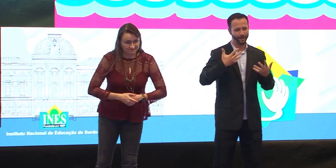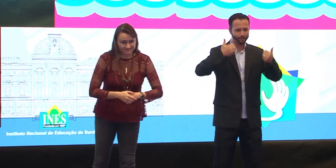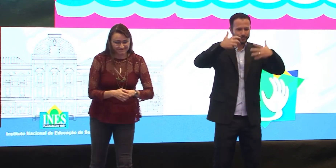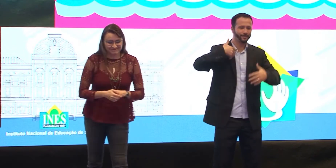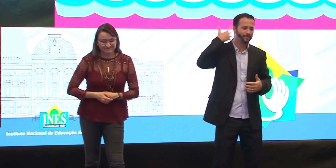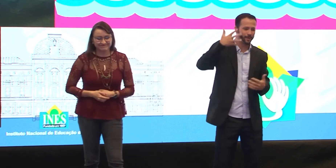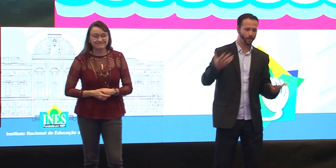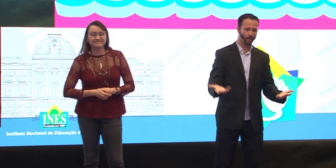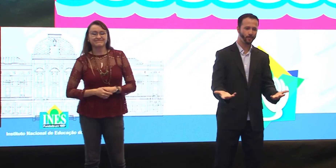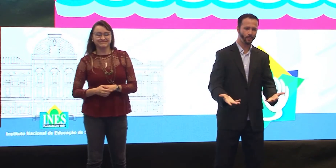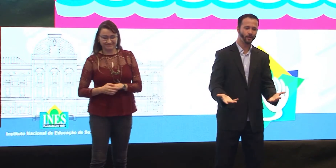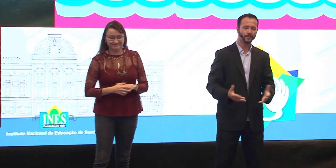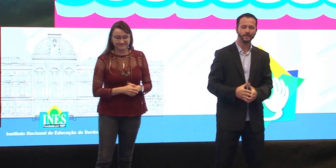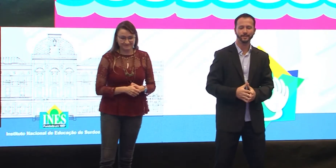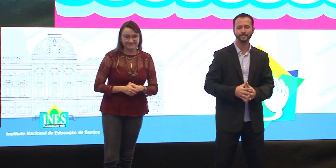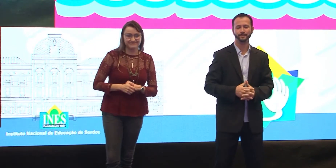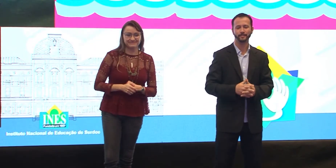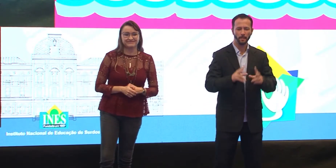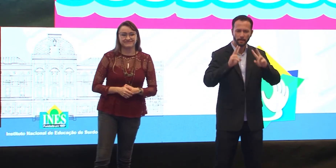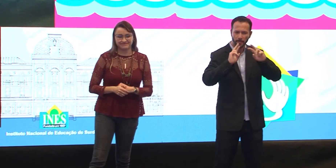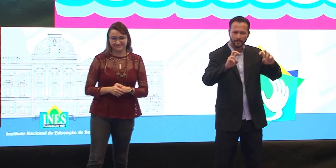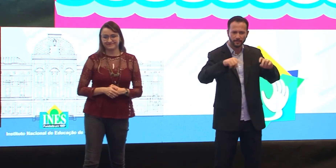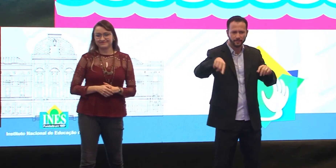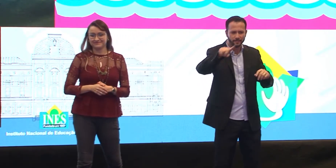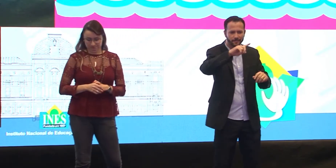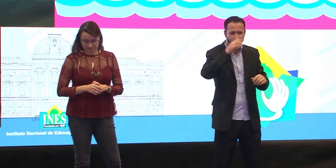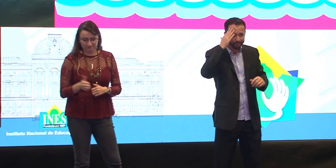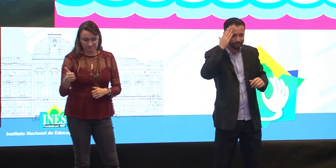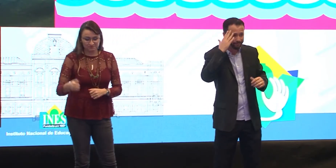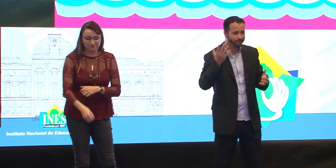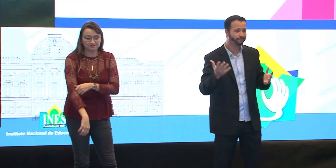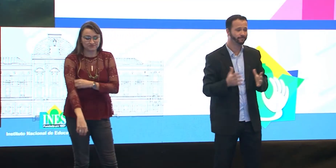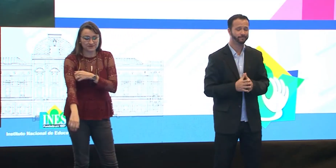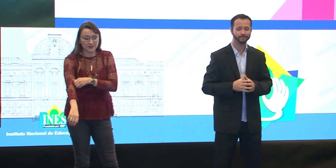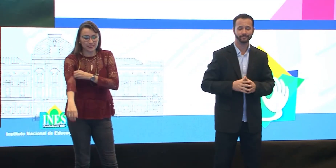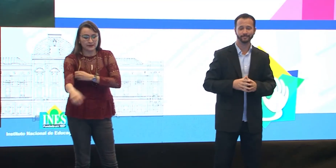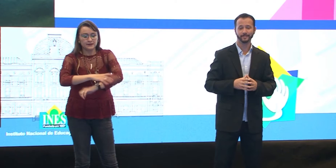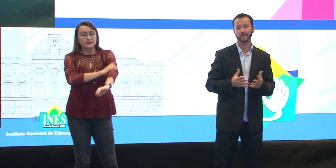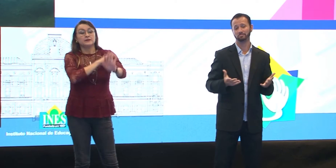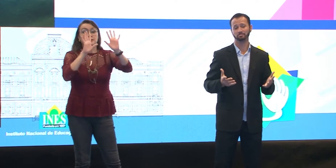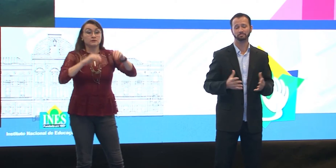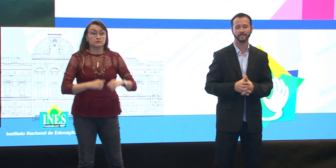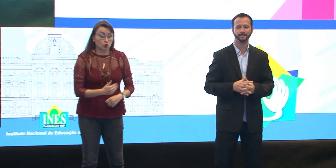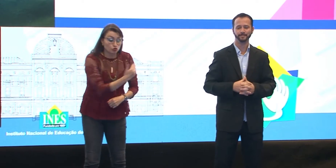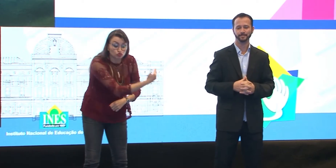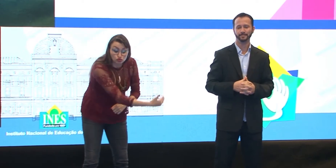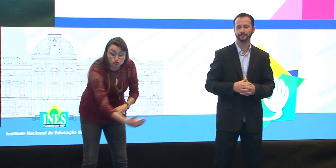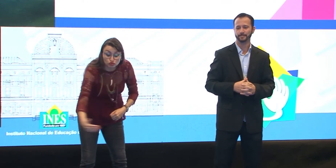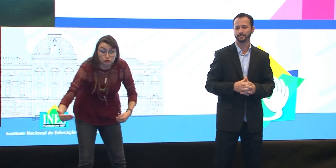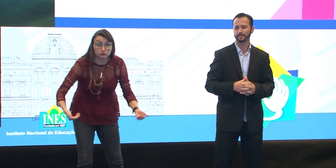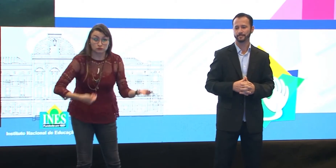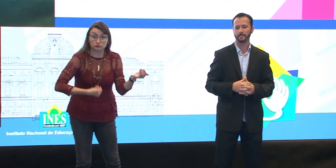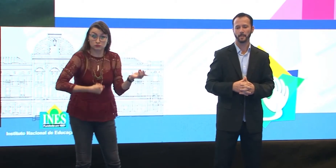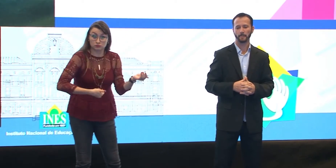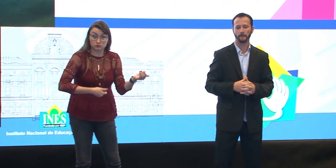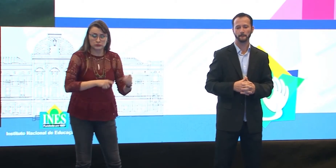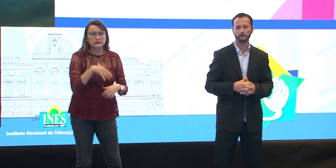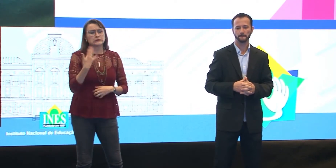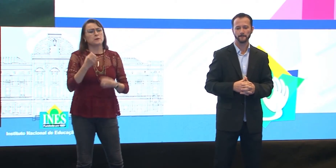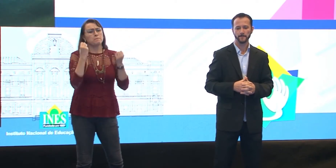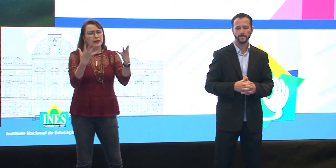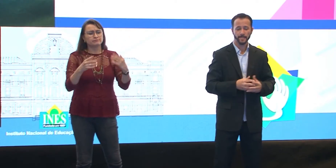a gente tem que pensar também, e eu vou explicar agora para vocês quais são esses problemas que podem sobrevir durante esse